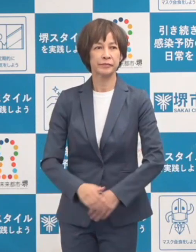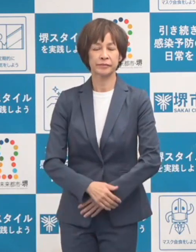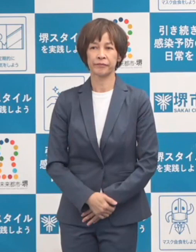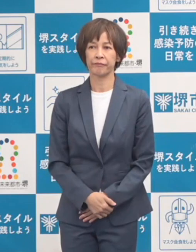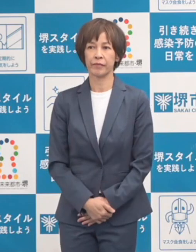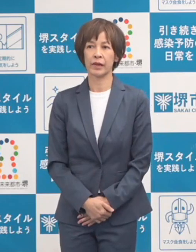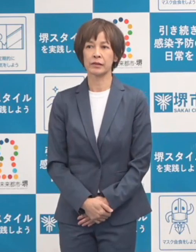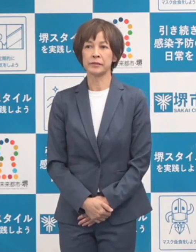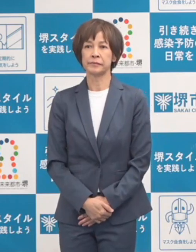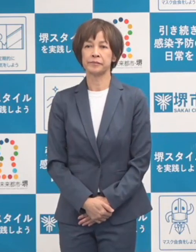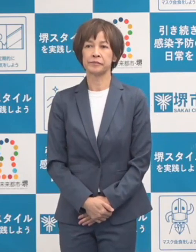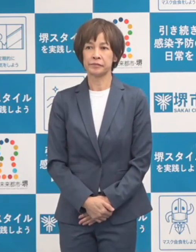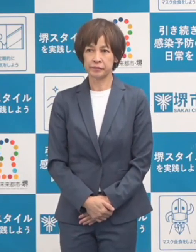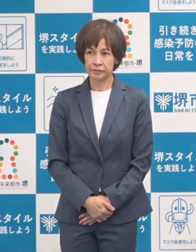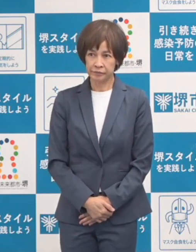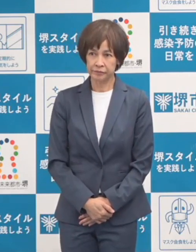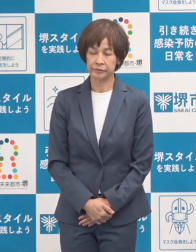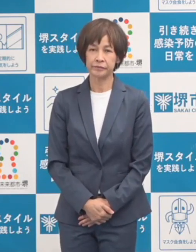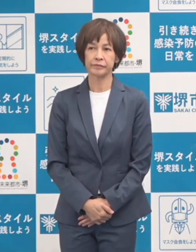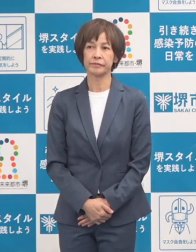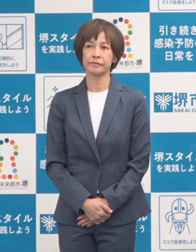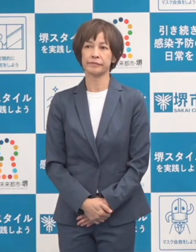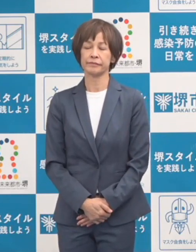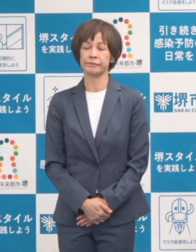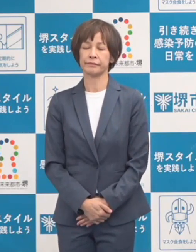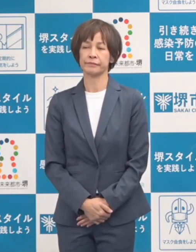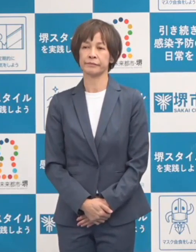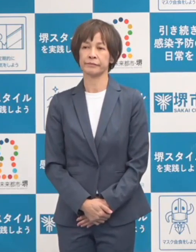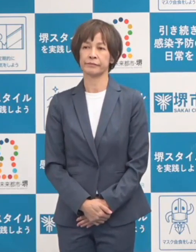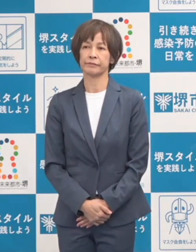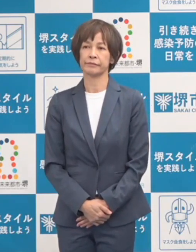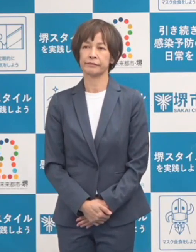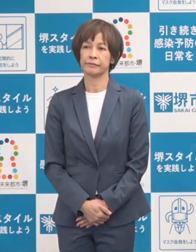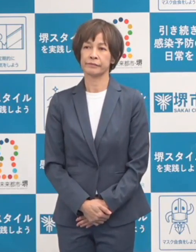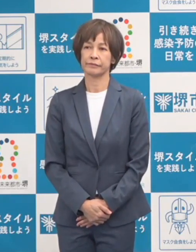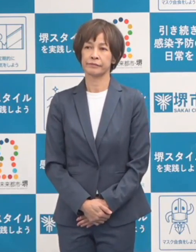か。日本経済新聞社さん。